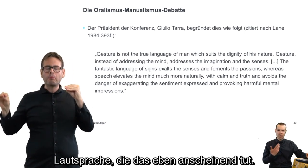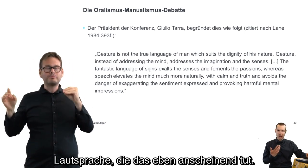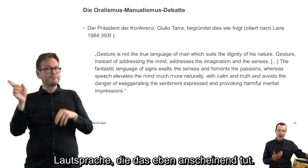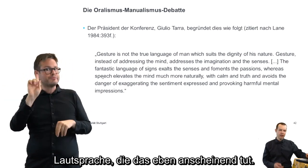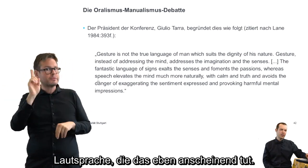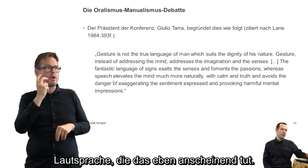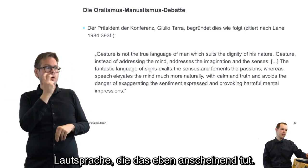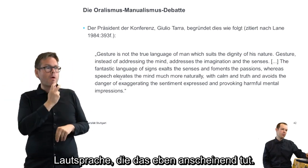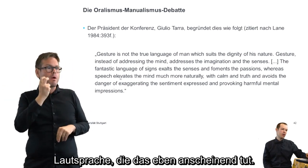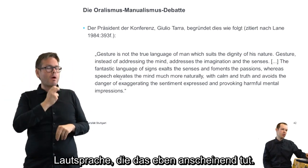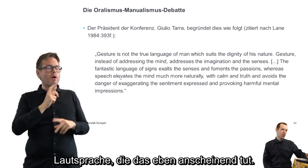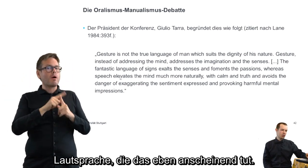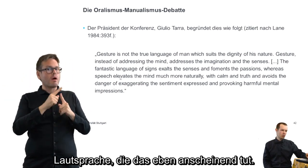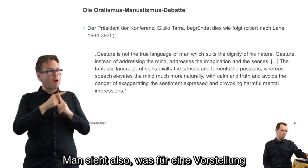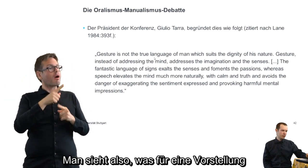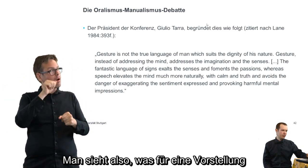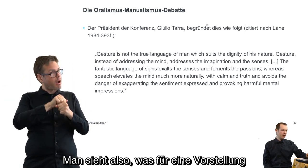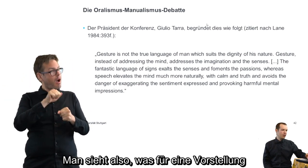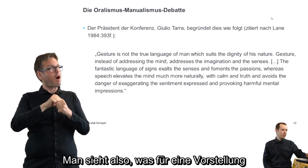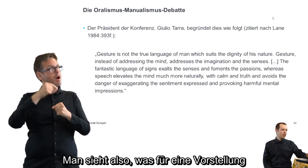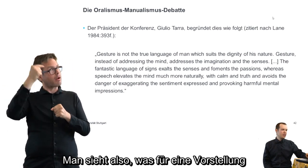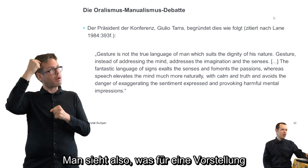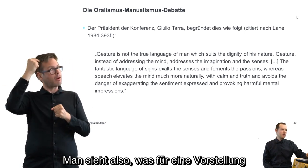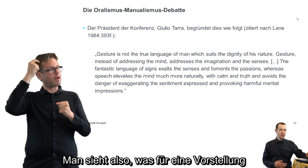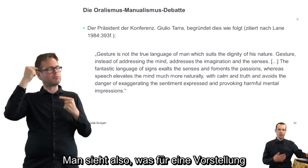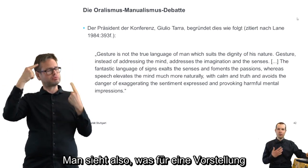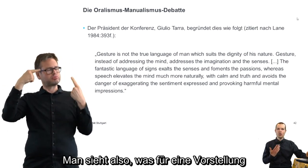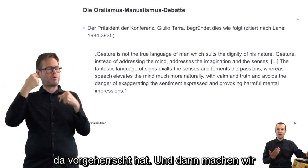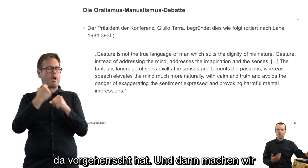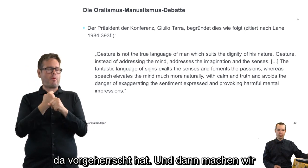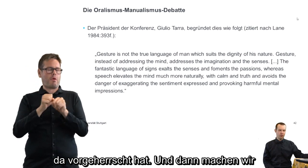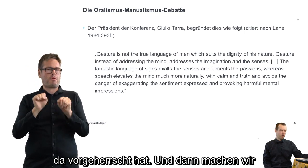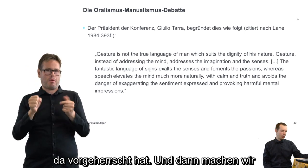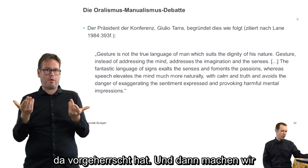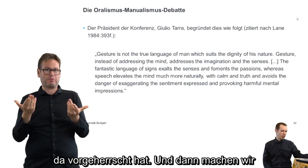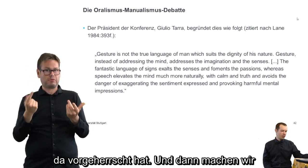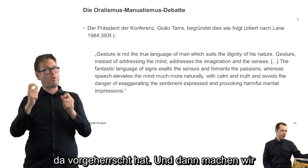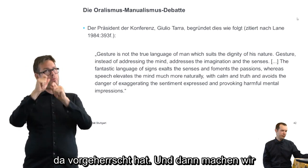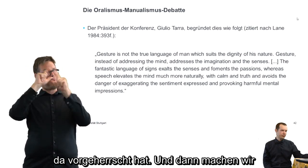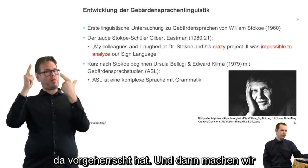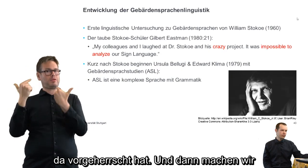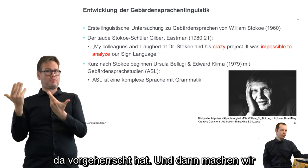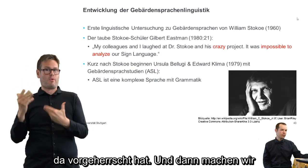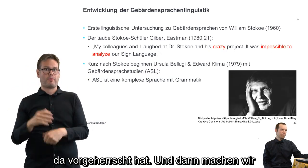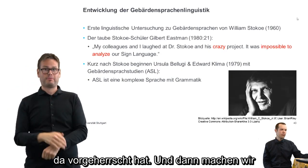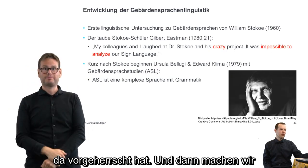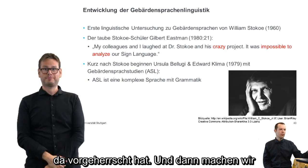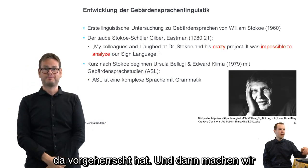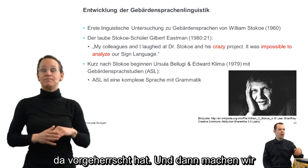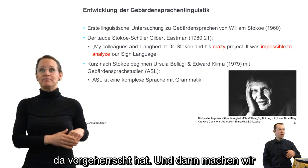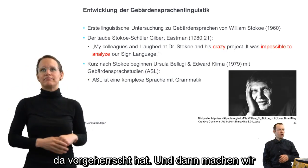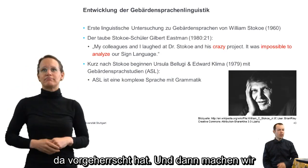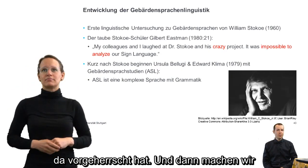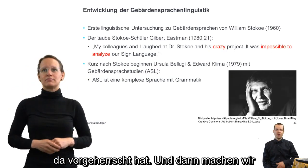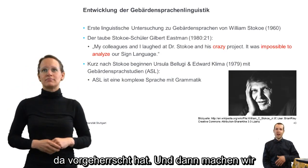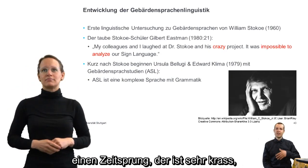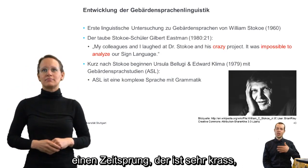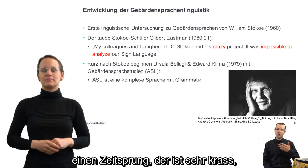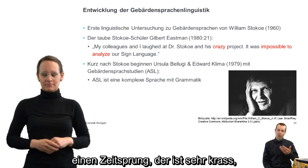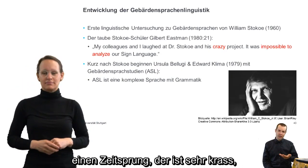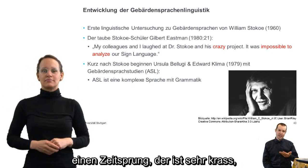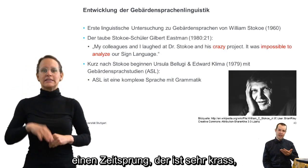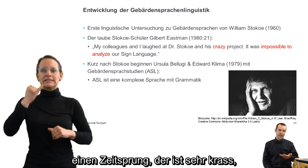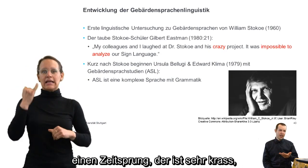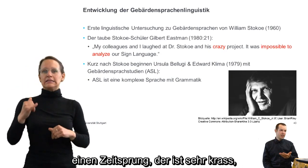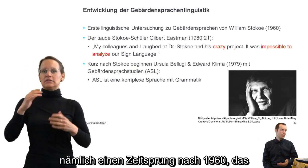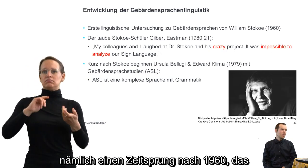Lautsprache, das eben anscheinend tut. Man sieht also, was für eine Vorstellung davor geherrscht hat. Und dann machen wir einen